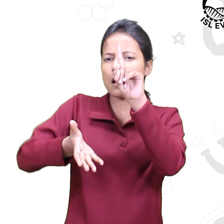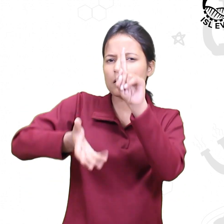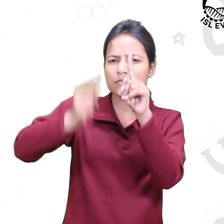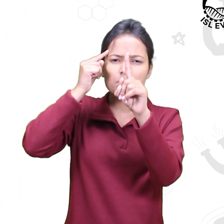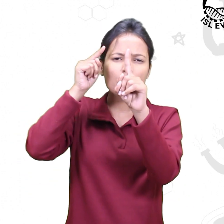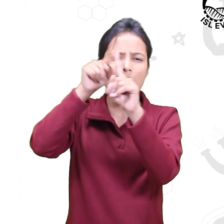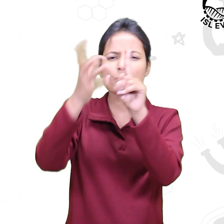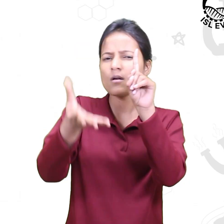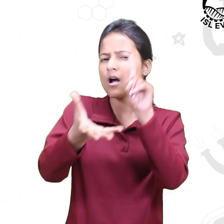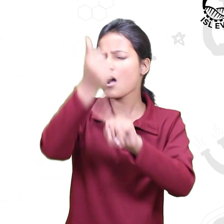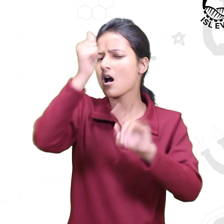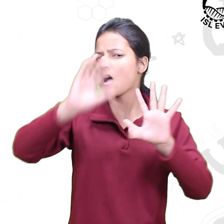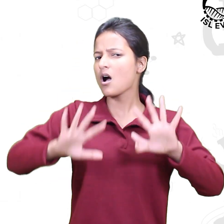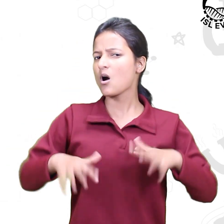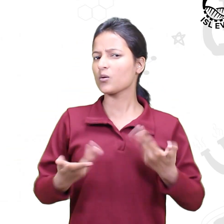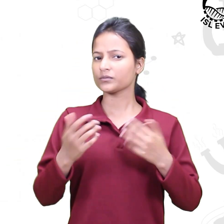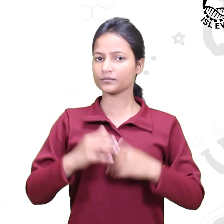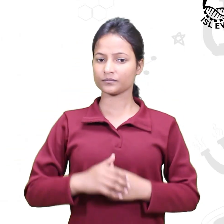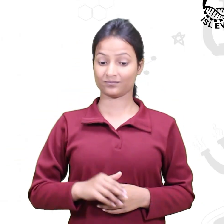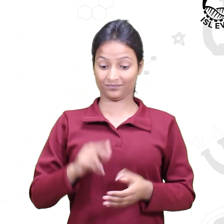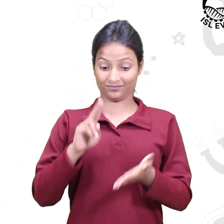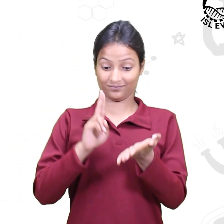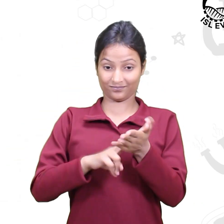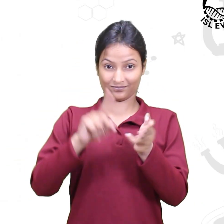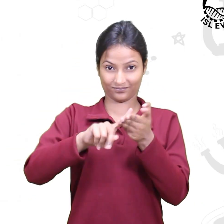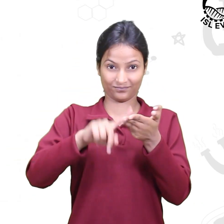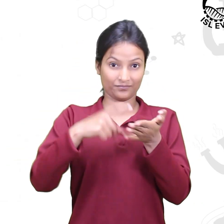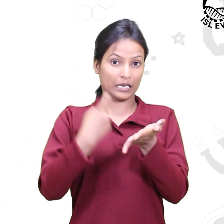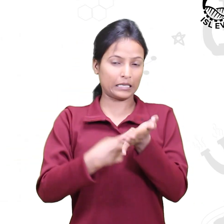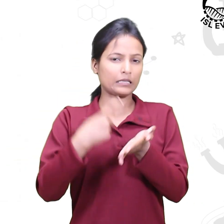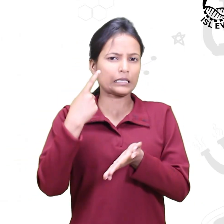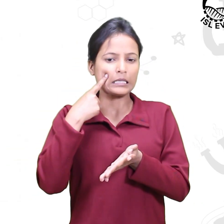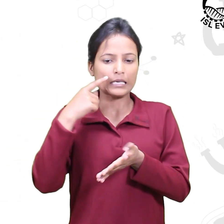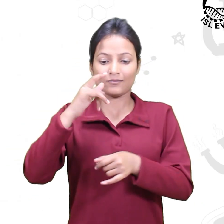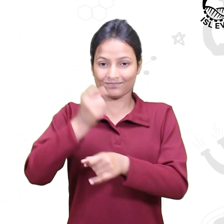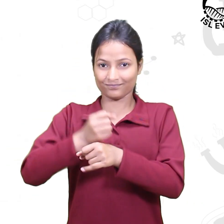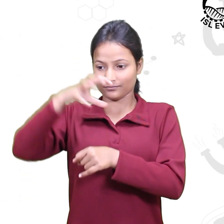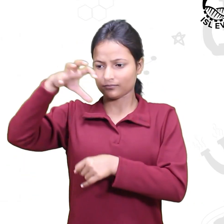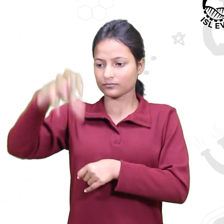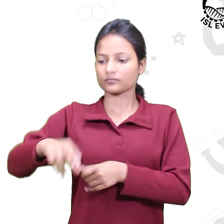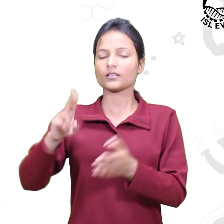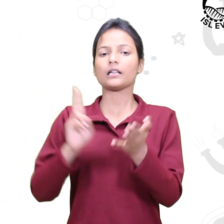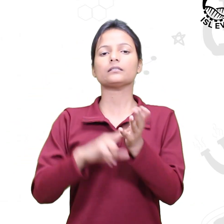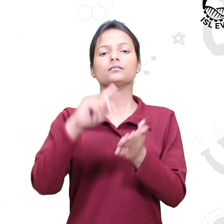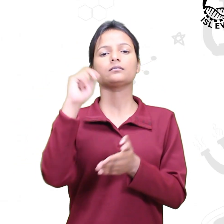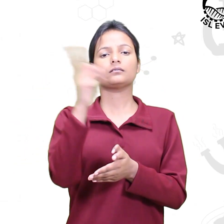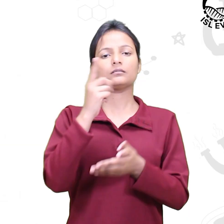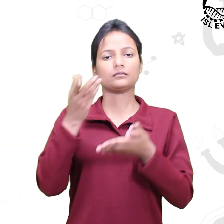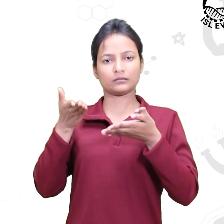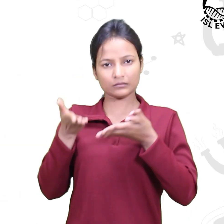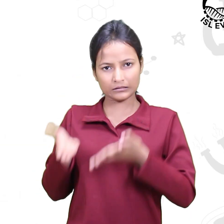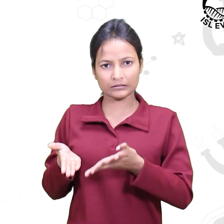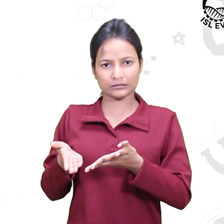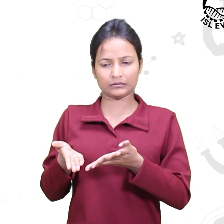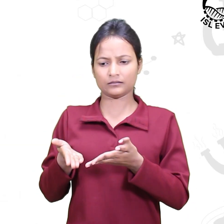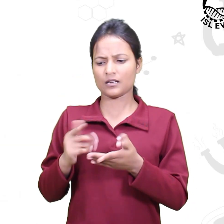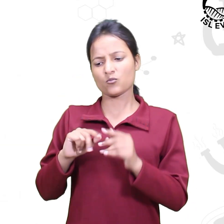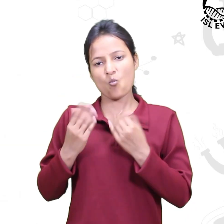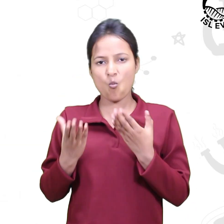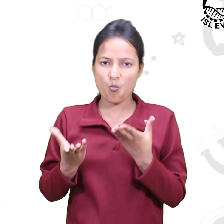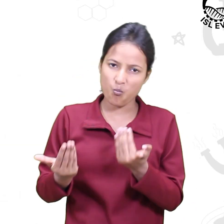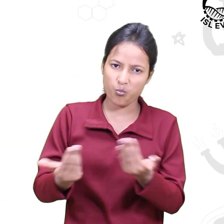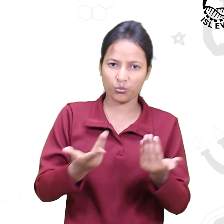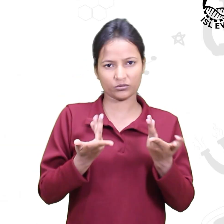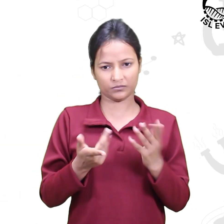इंस्टीट्यूशन है, तो यहाँ पे इस तरीके की काबिलियत है तो हम इसको कर पा रहे हैं। बट हमारा एक ऐसा एम है कि हम इसको बहुत ही सिंपल बना दें। जैसे